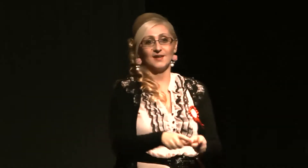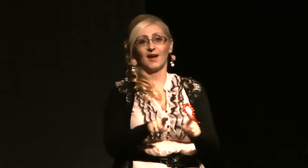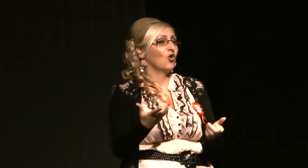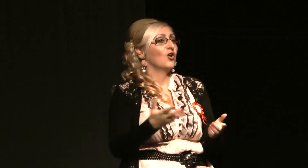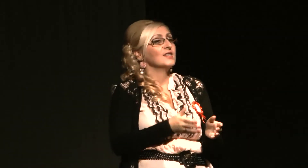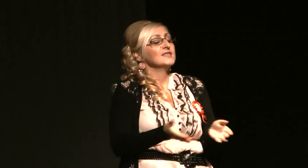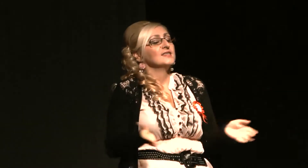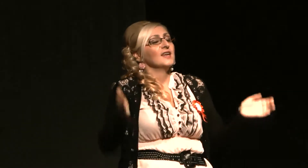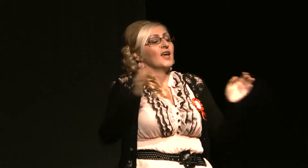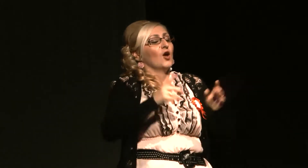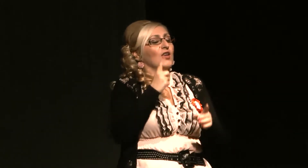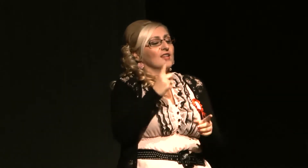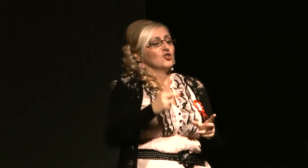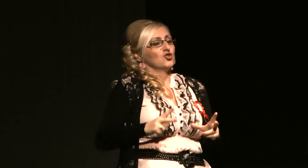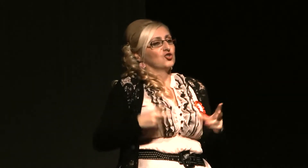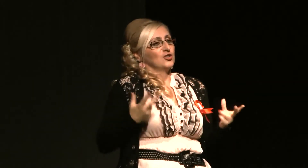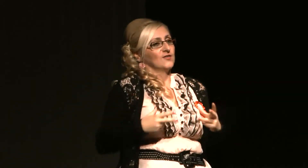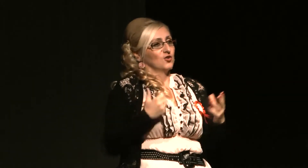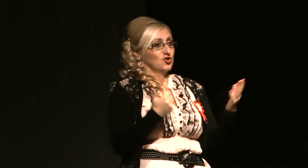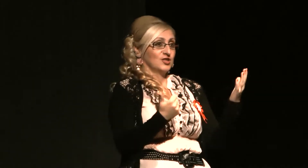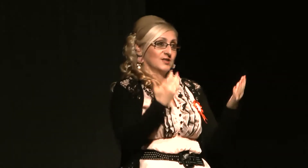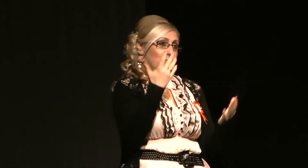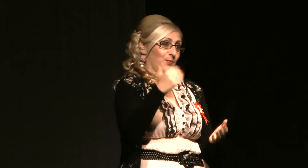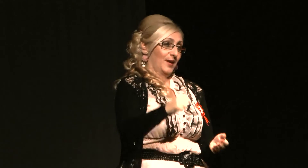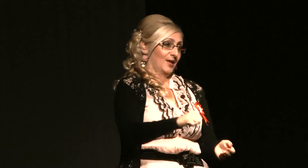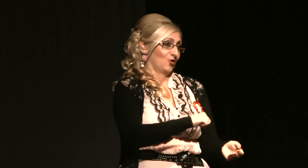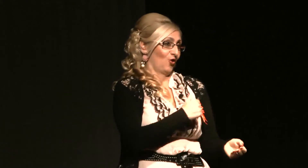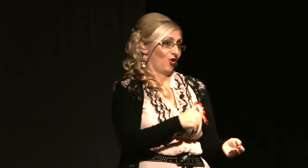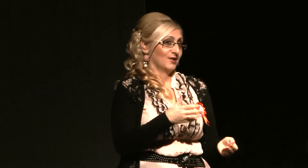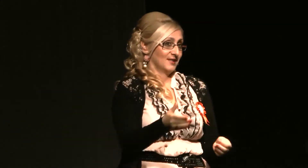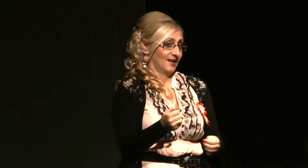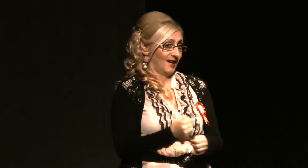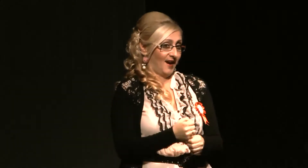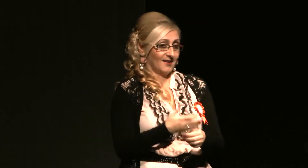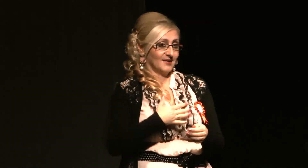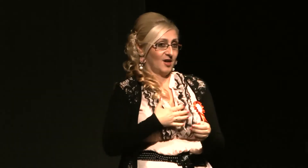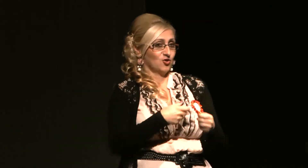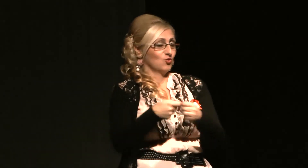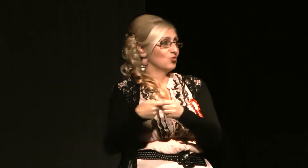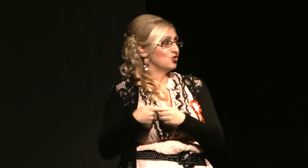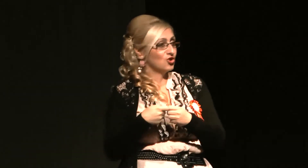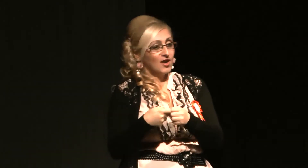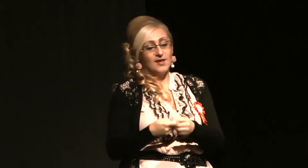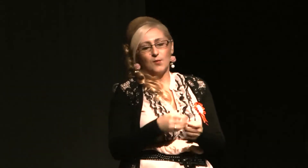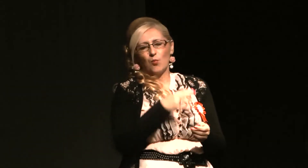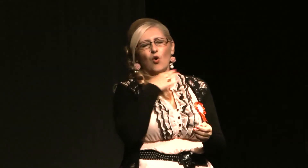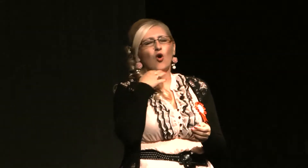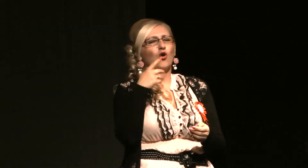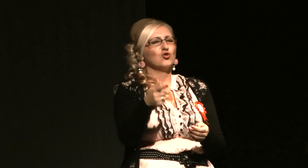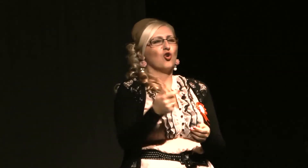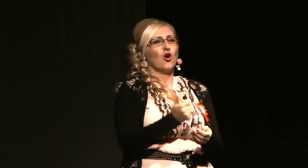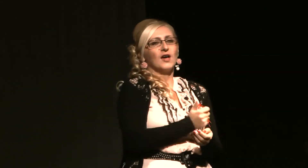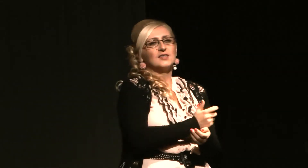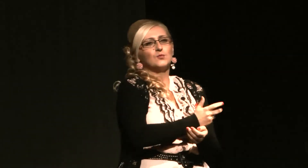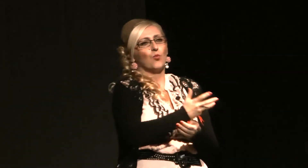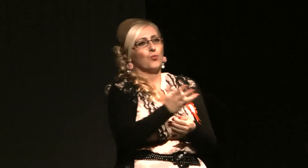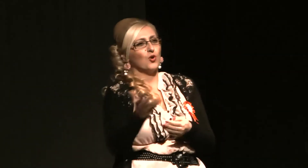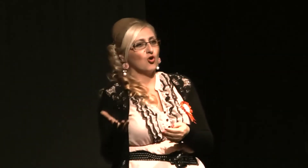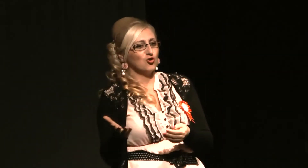je našeg jubileja, jer zapravo 65 godina je ceo jedan život, pogotovo kad je u pitanju jedno